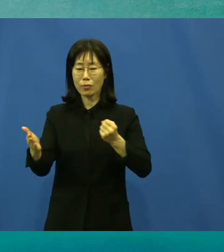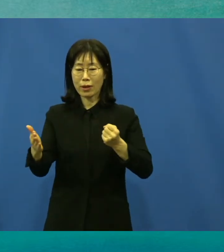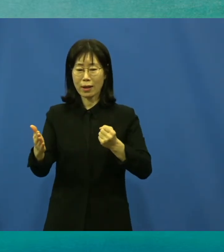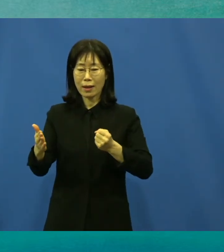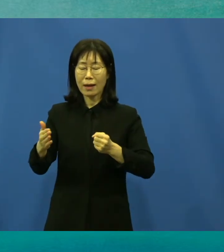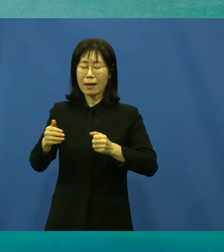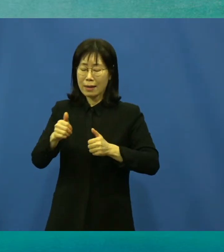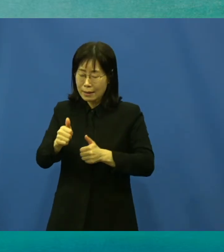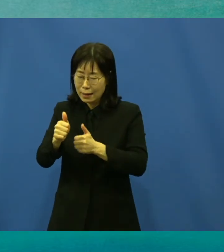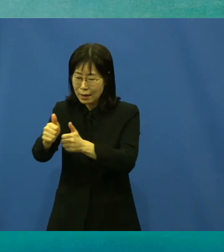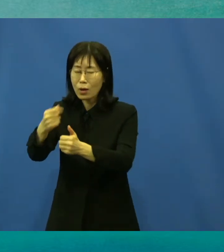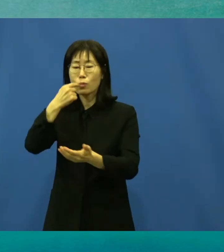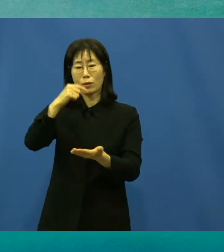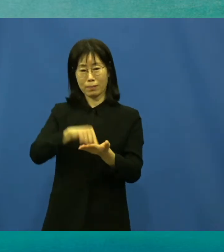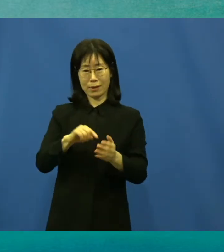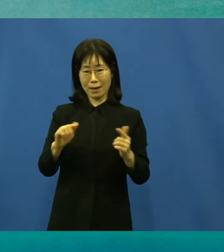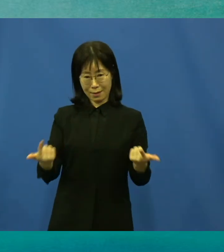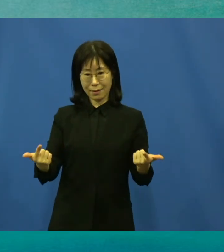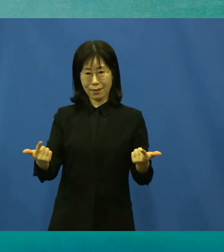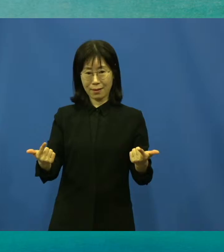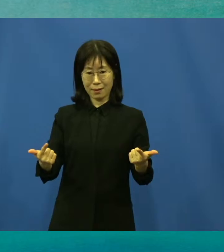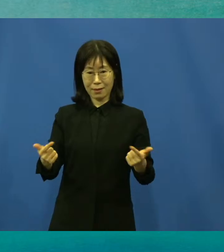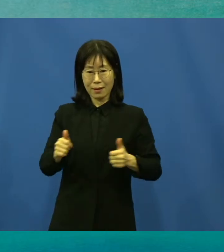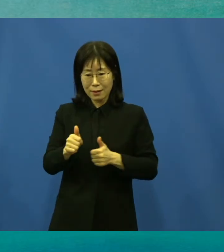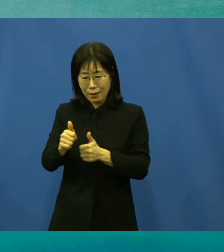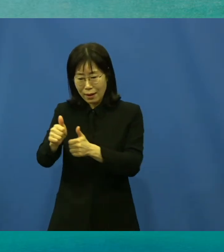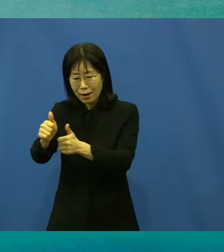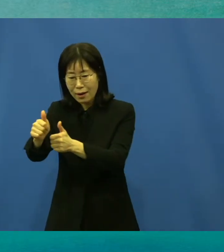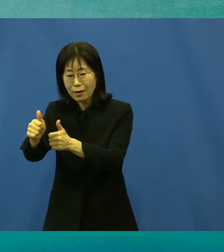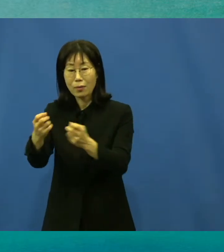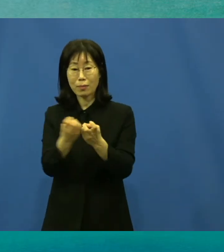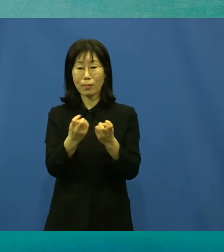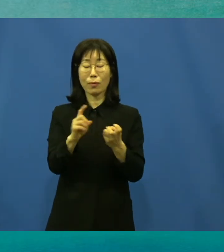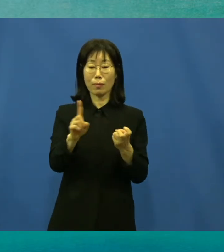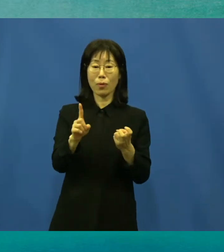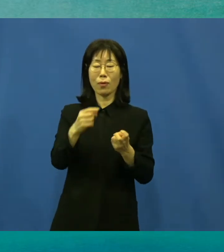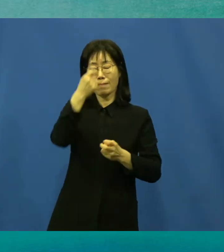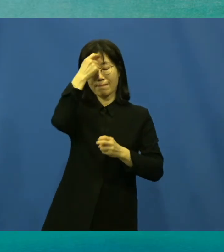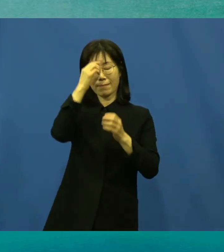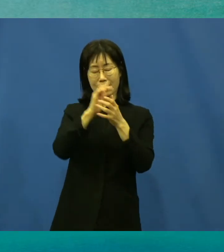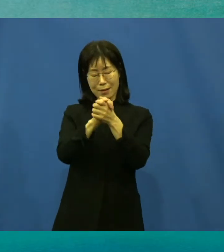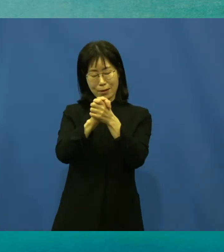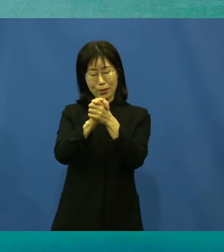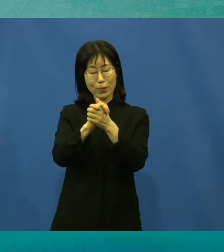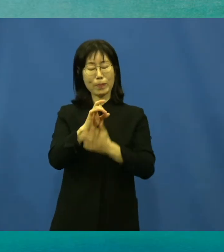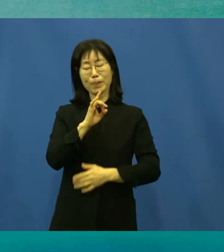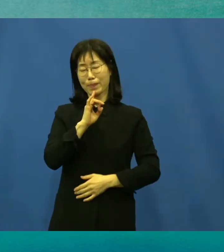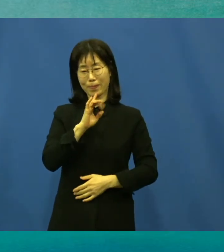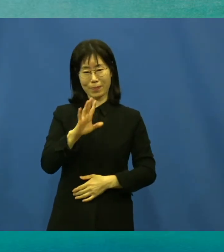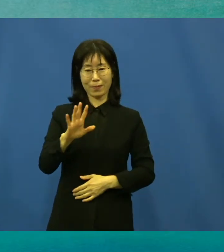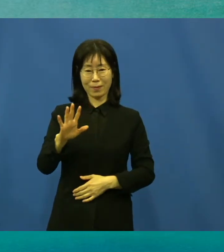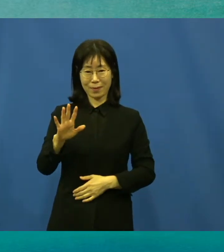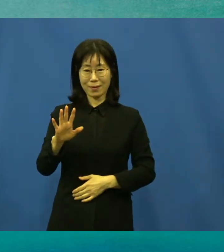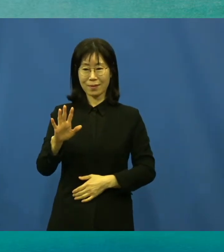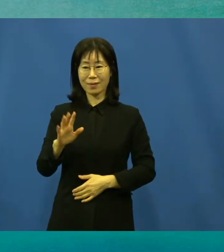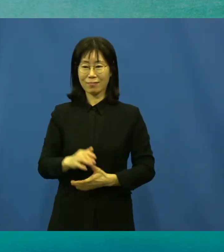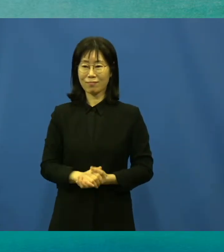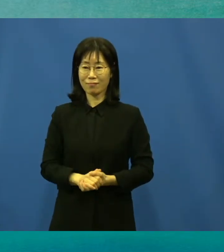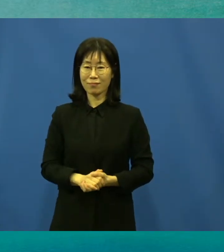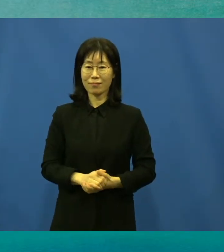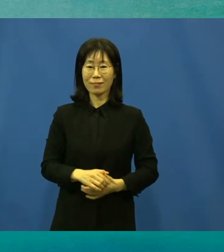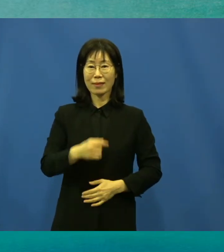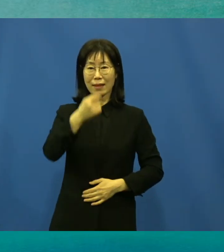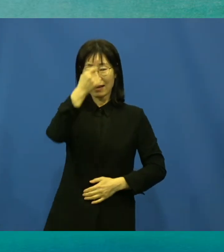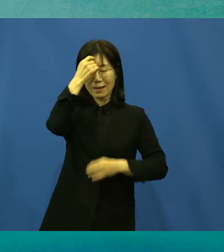하나님은 기도를 통하여 우리의 길을 인도하십니다. 기도는 우리의 삶에 많은